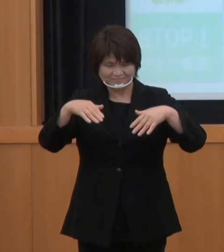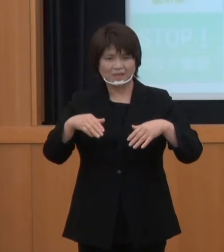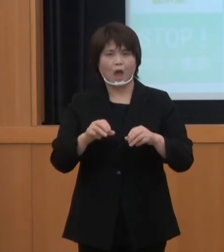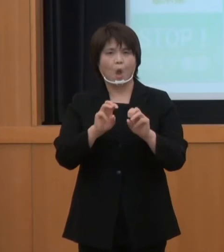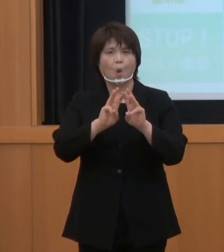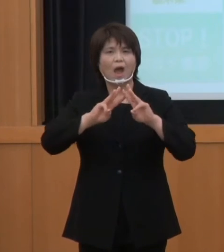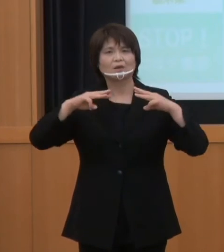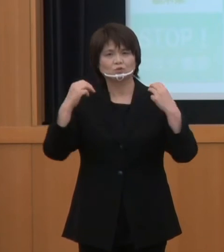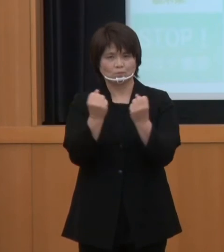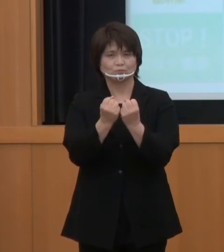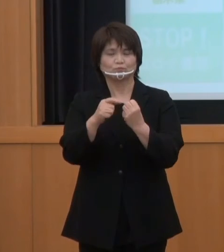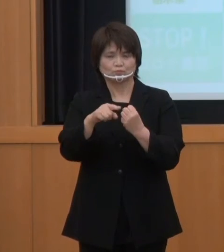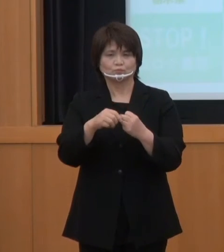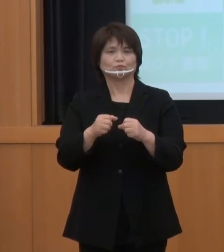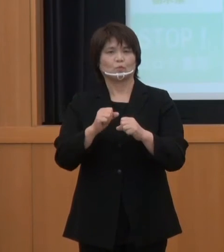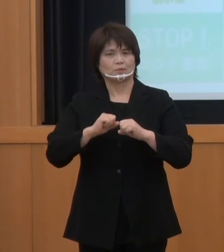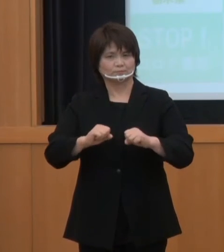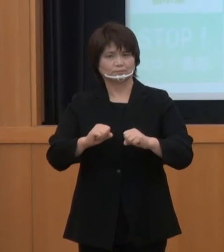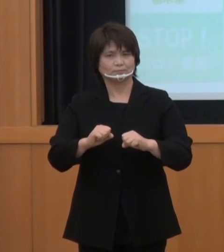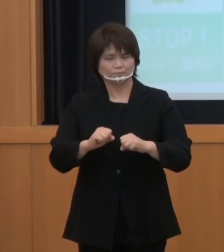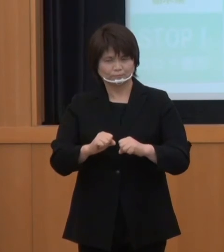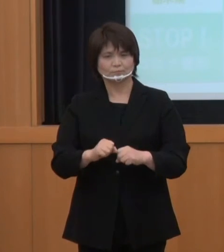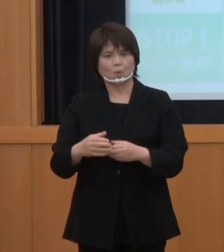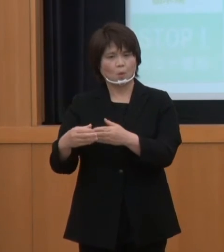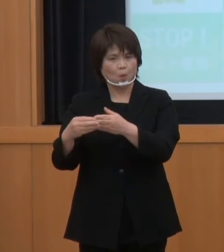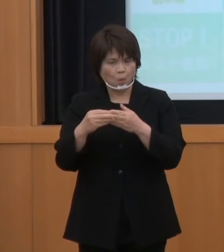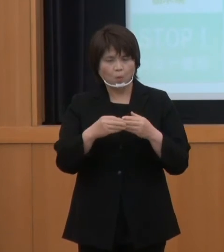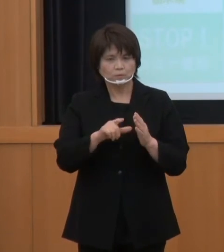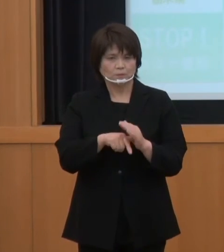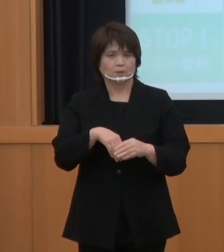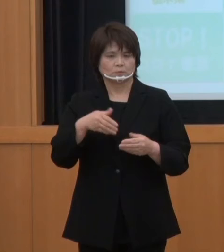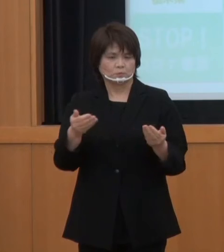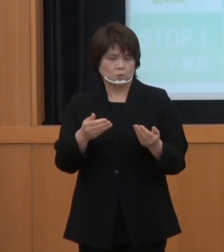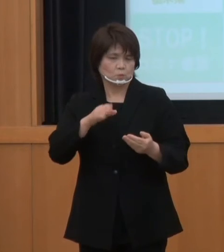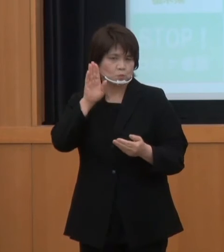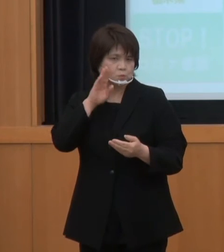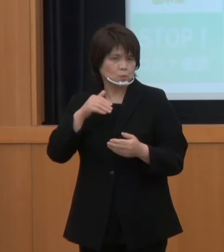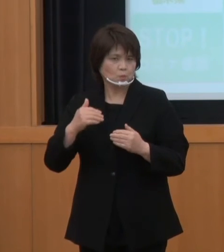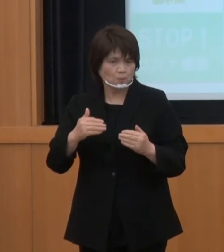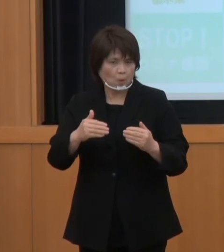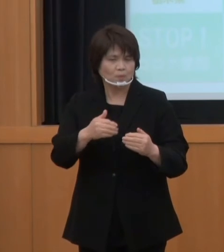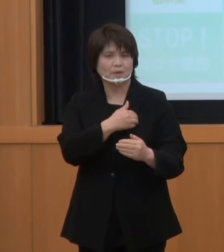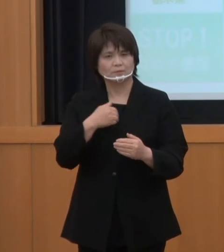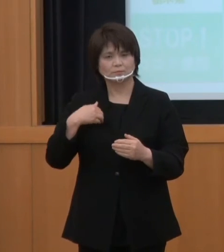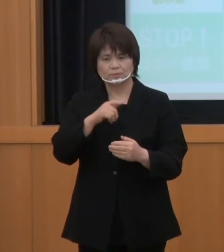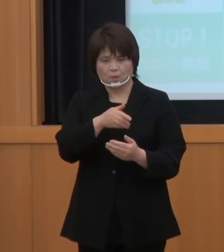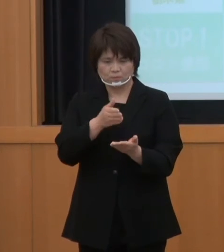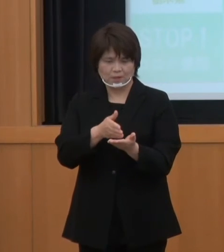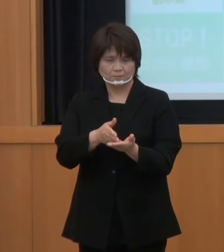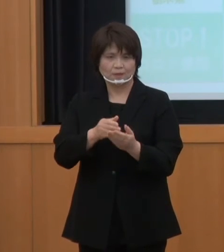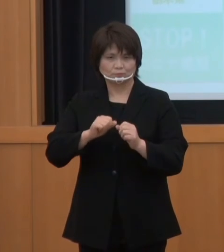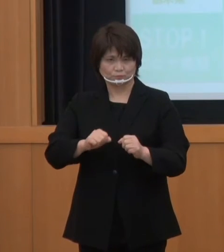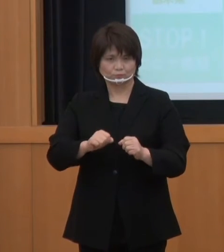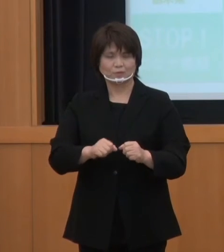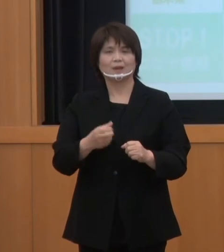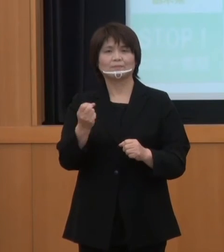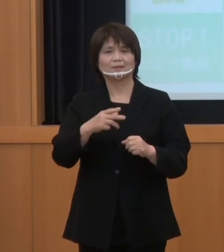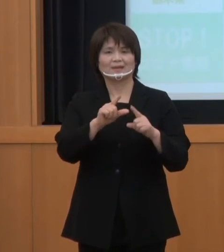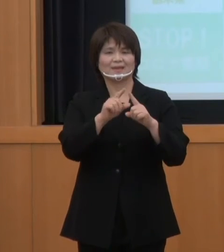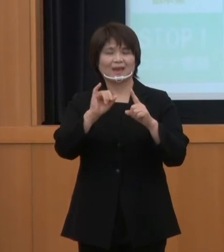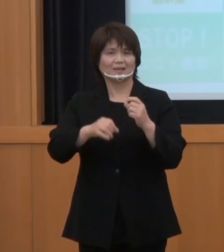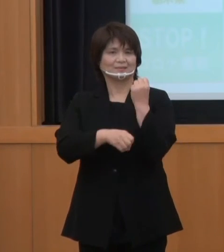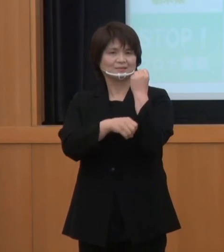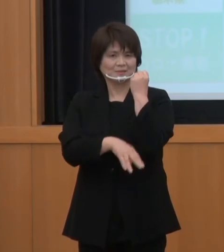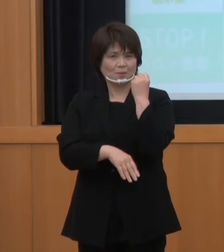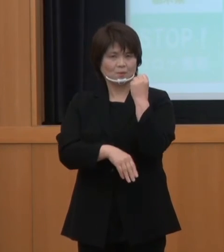効果の高い業務の検証などを行うほか、AI 等の基礎及び専門研修